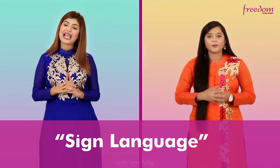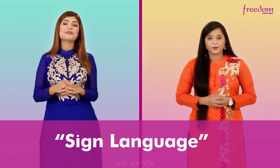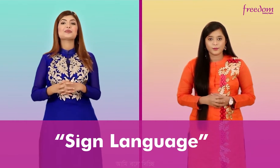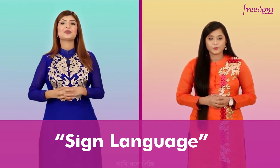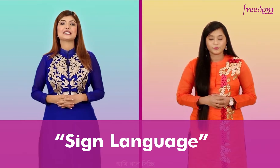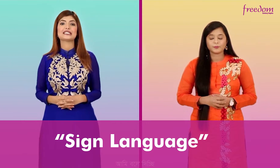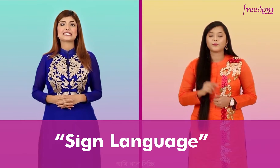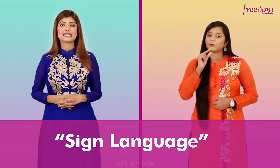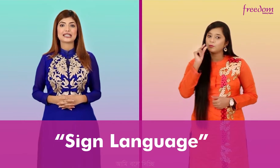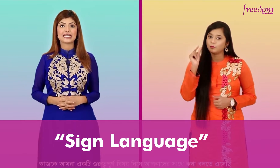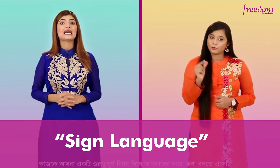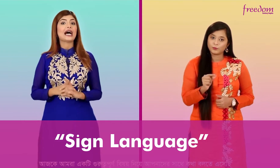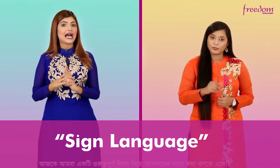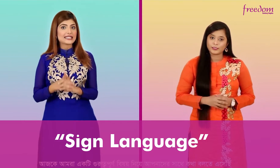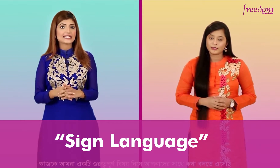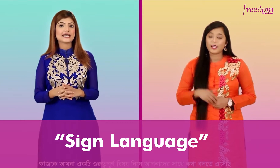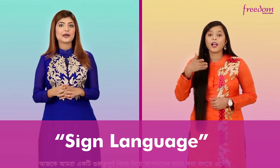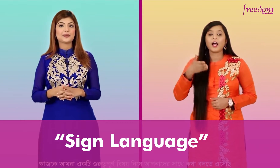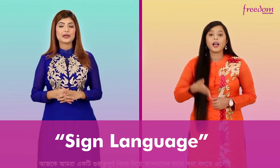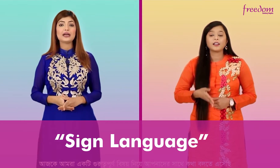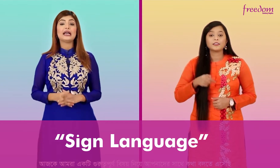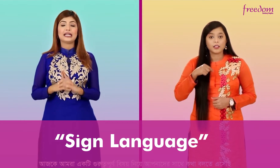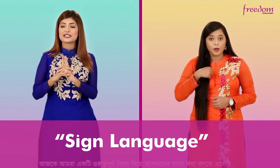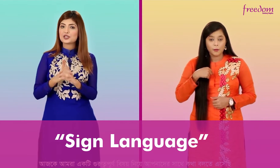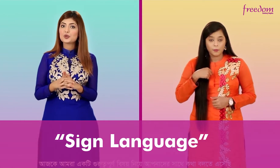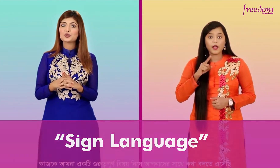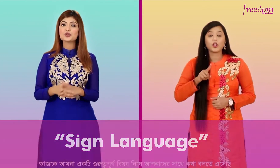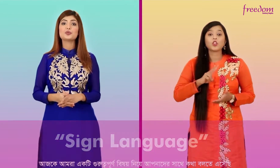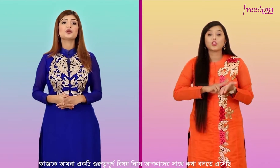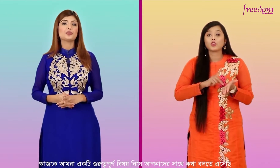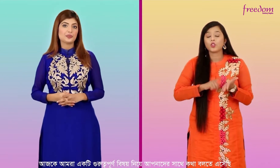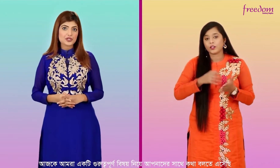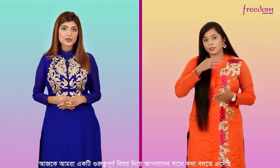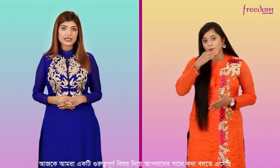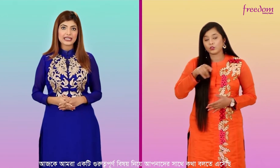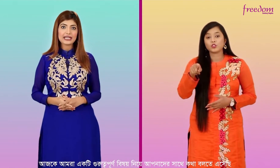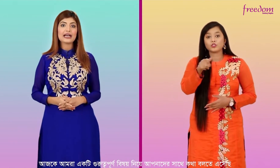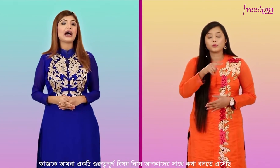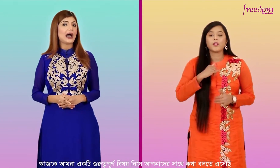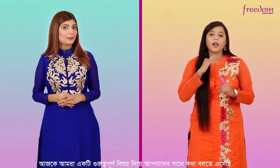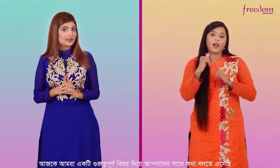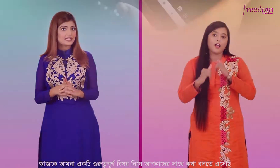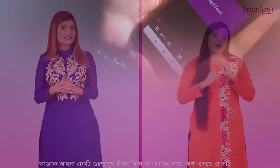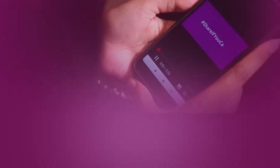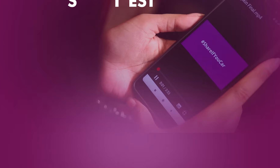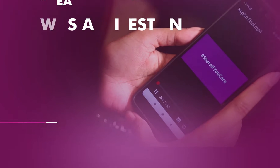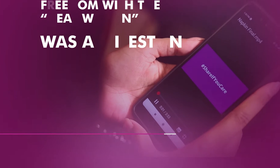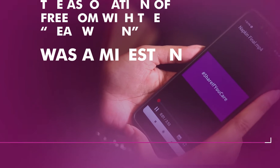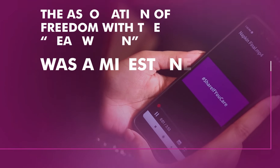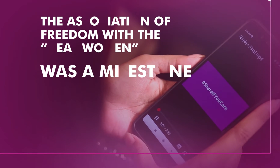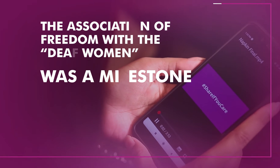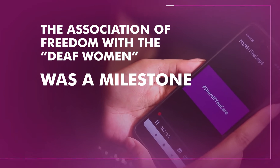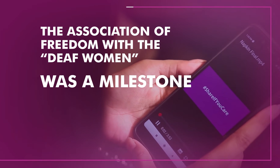সাইন ল্যাঙ্গুয়েজের মাধ্যমে বর্ণনা করা হয়, যাতে ভিডিওটি শ্রবণ প্রতিবন্ধী নারীদের বোধগম্য হয়।